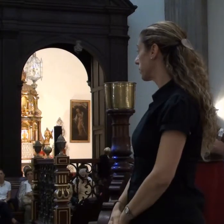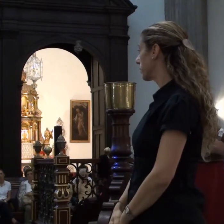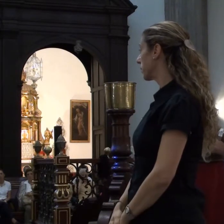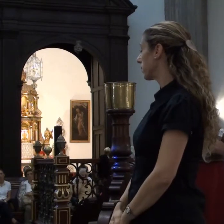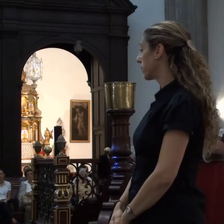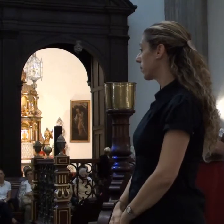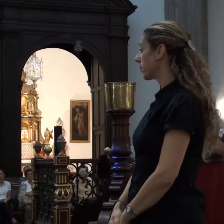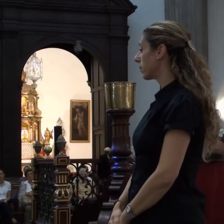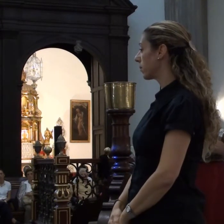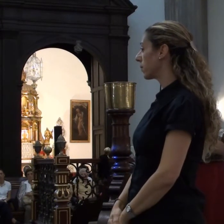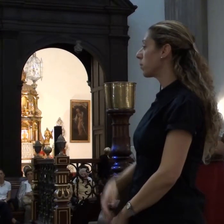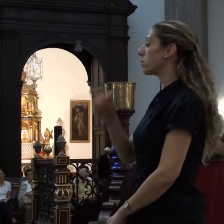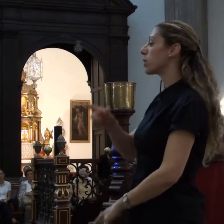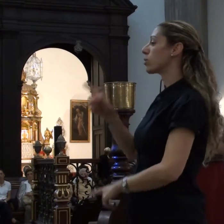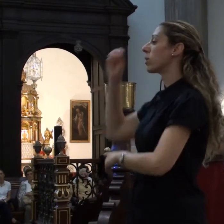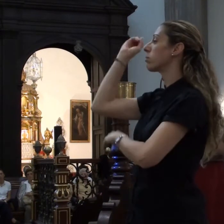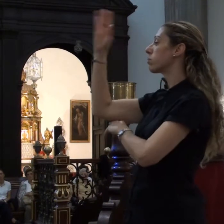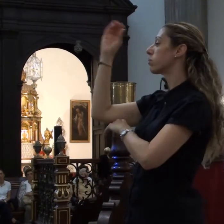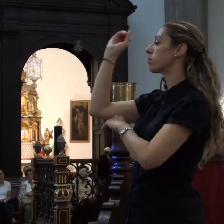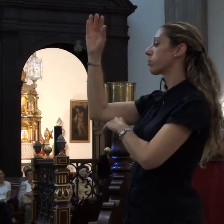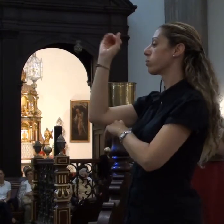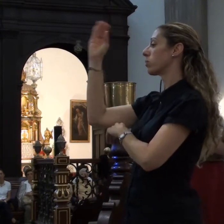hacer gente evangélica